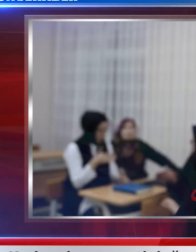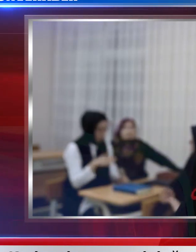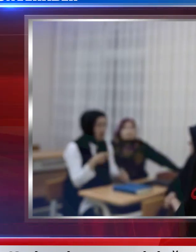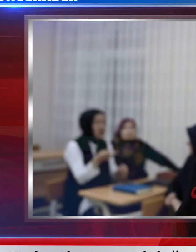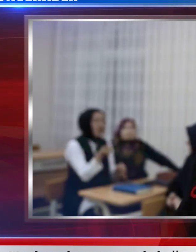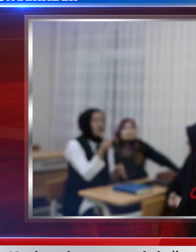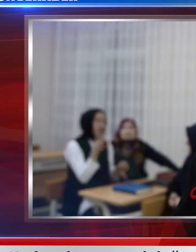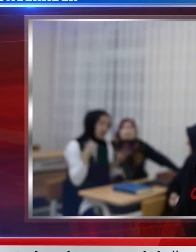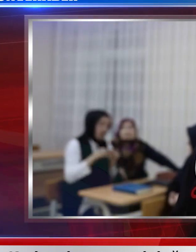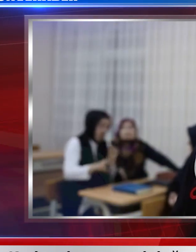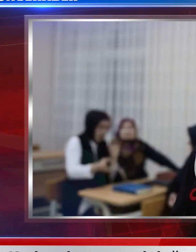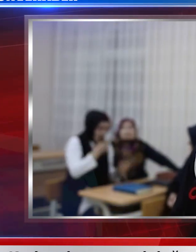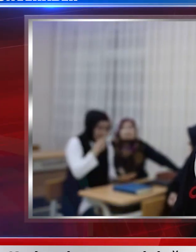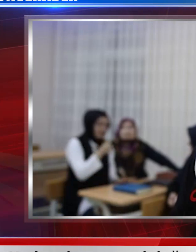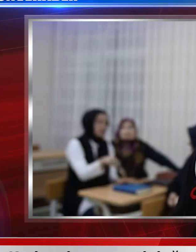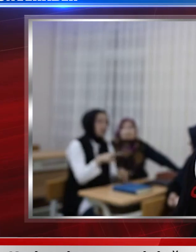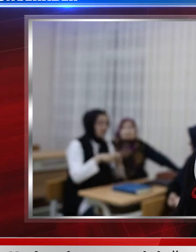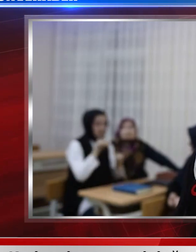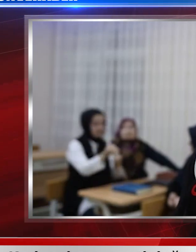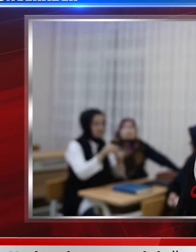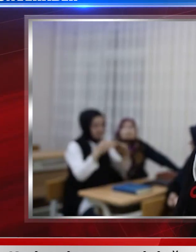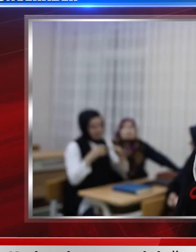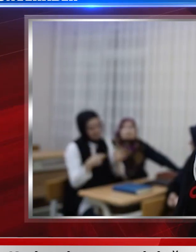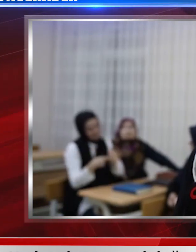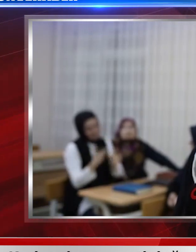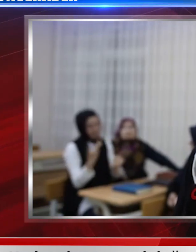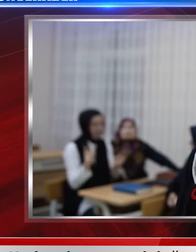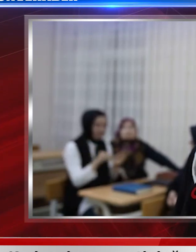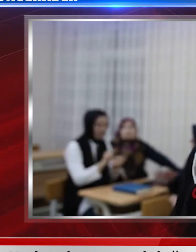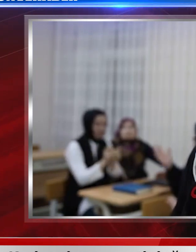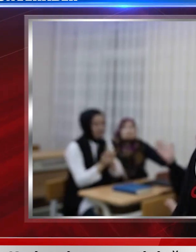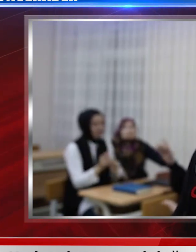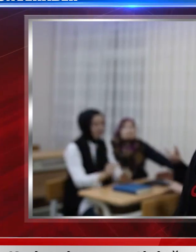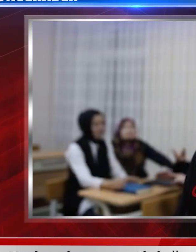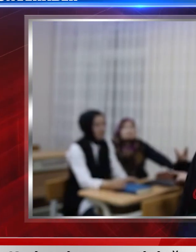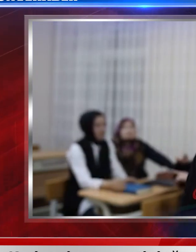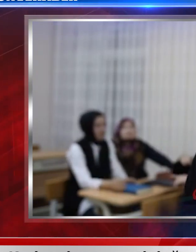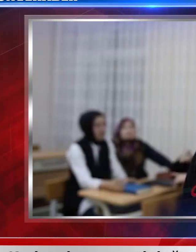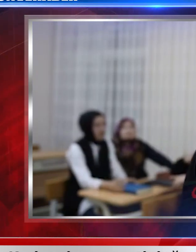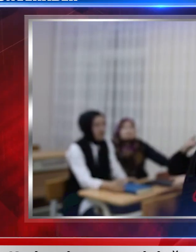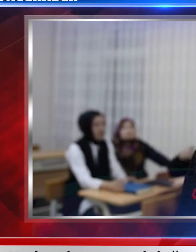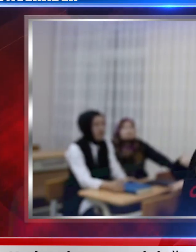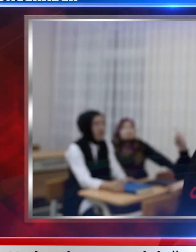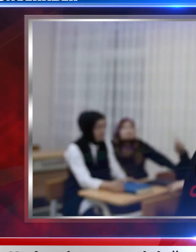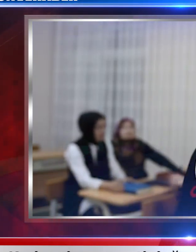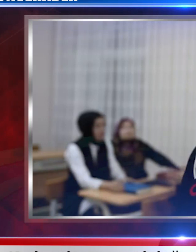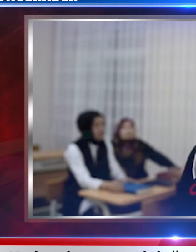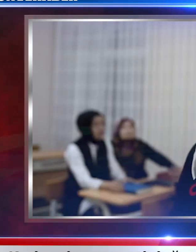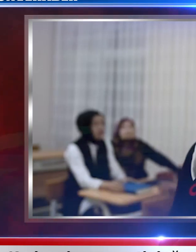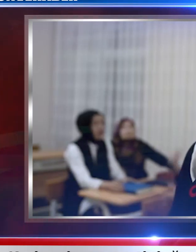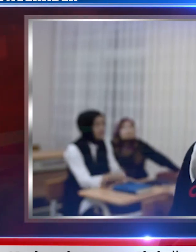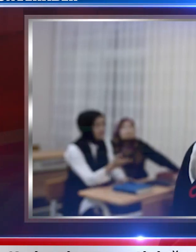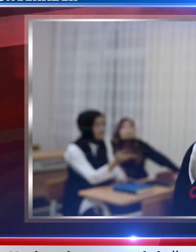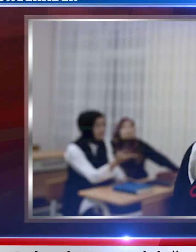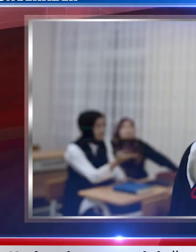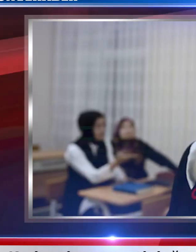konuda kurs açacak halk eğitim aracılığıyla. Hani öğreticilerimizin sayısını bay ve bayan olarak çoğaltırsak diğer